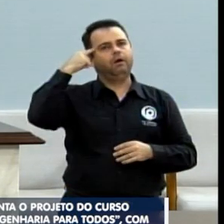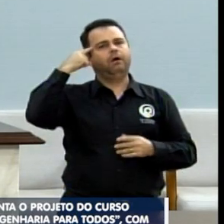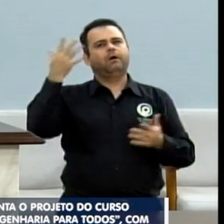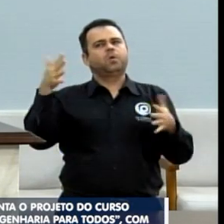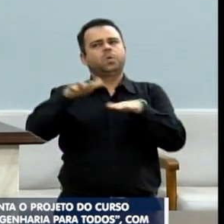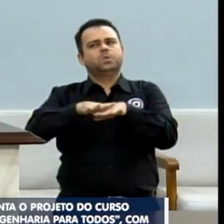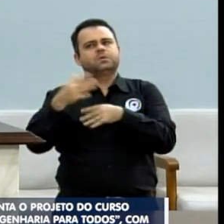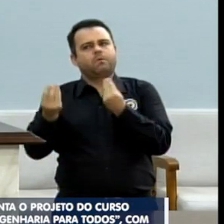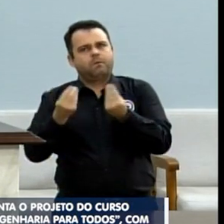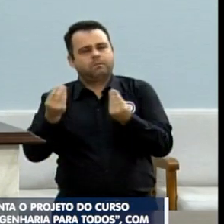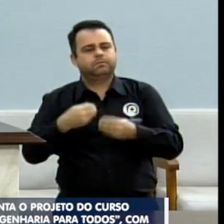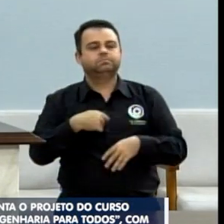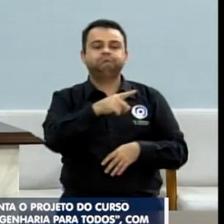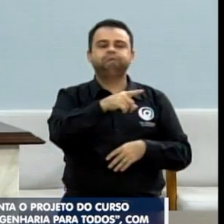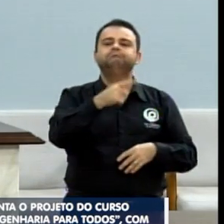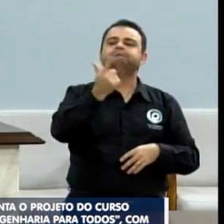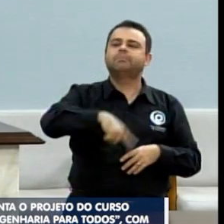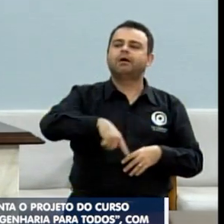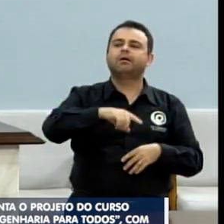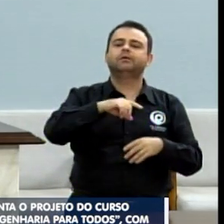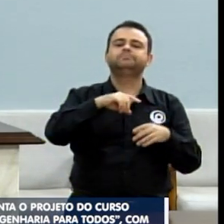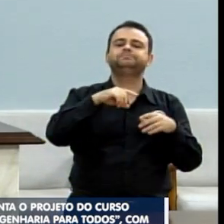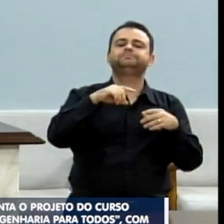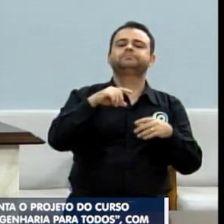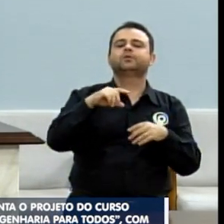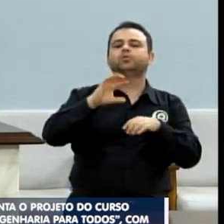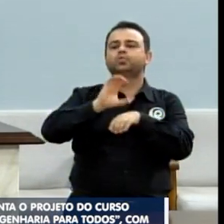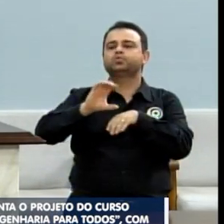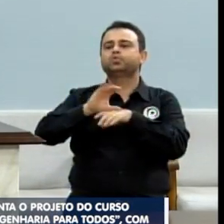da fonoaudiologia e da terapia ocupacional,